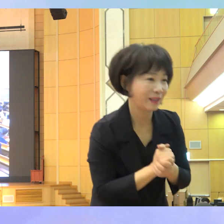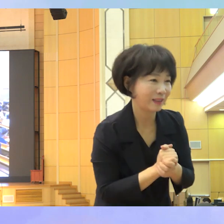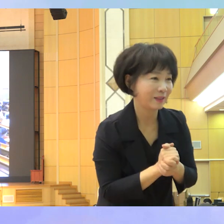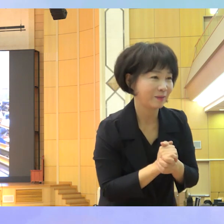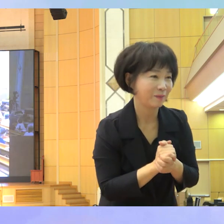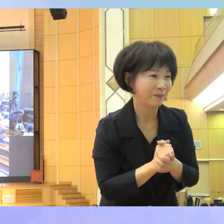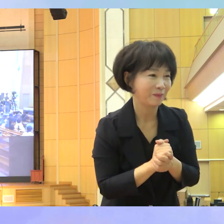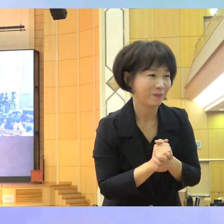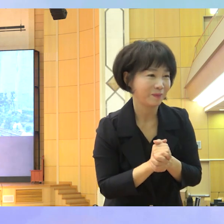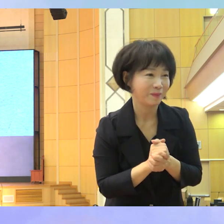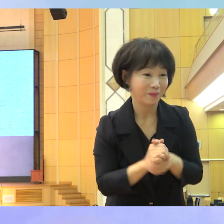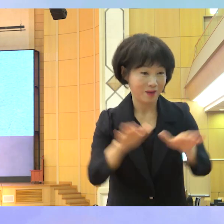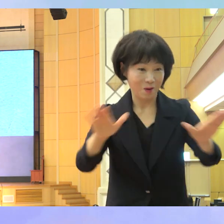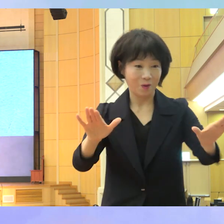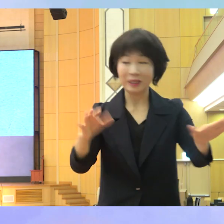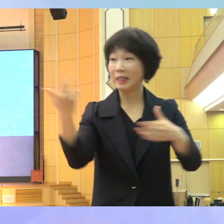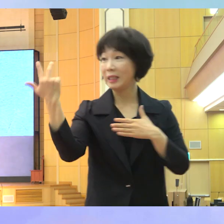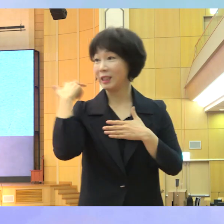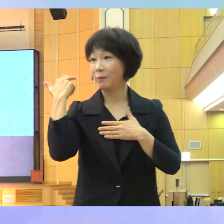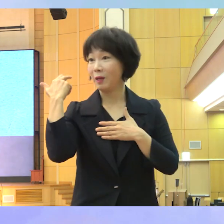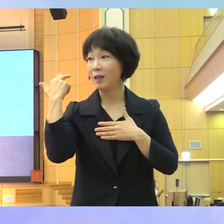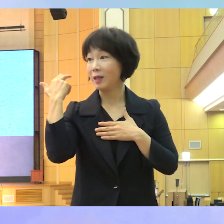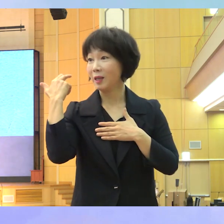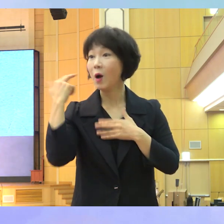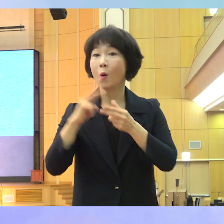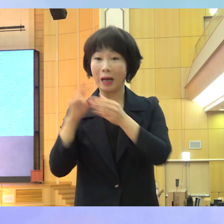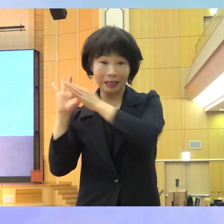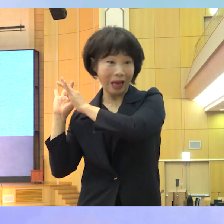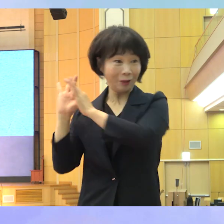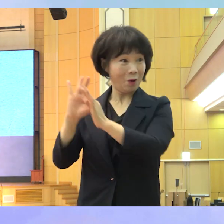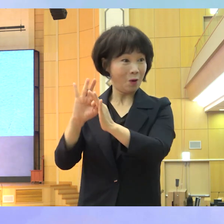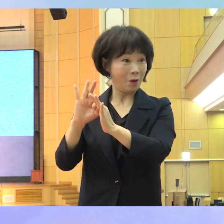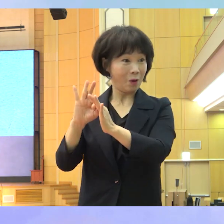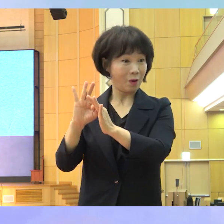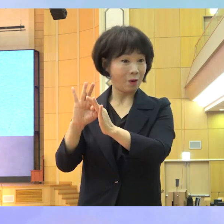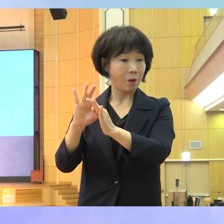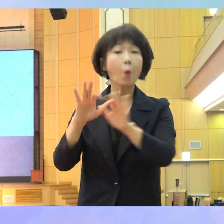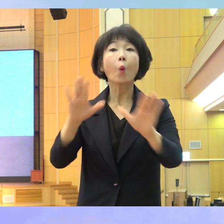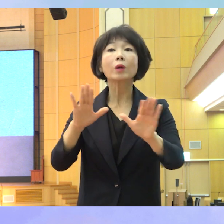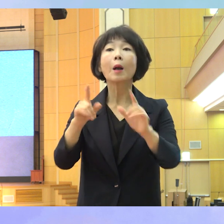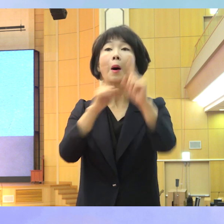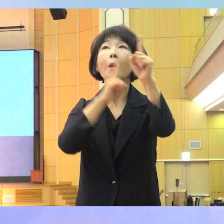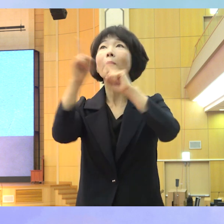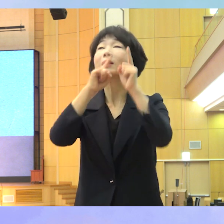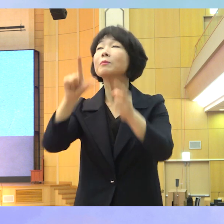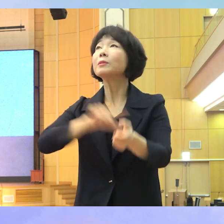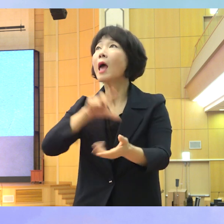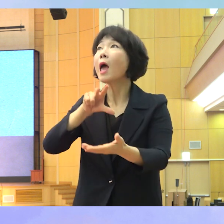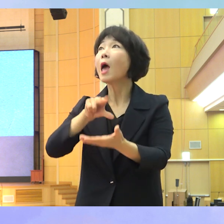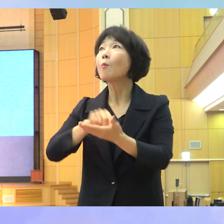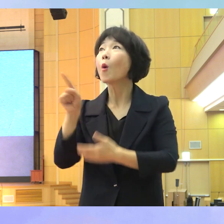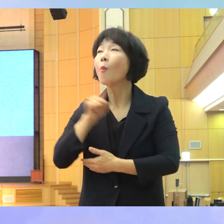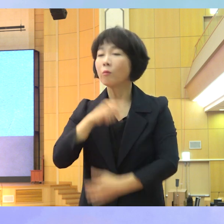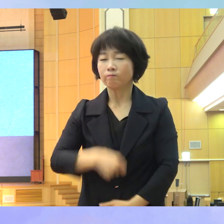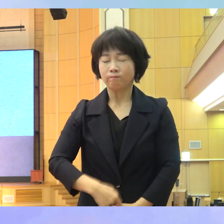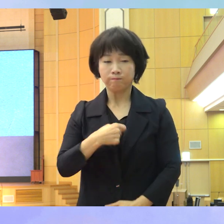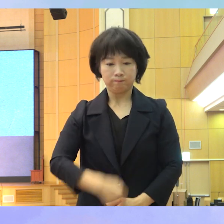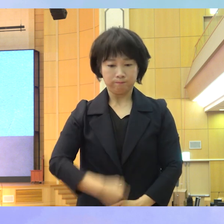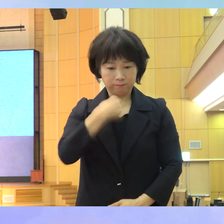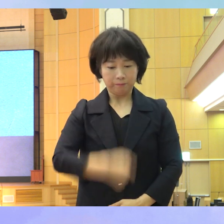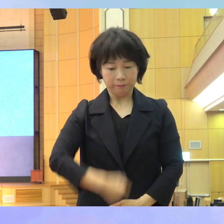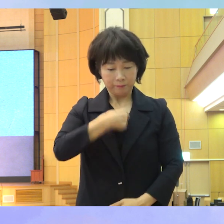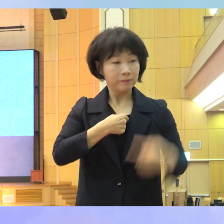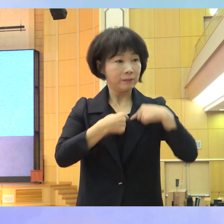네, 오늘은 저번 주에 이어서 의롭게 사는 것이라는 제목으로 우리 말씀을 나누도록